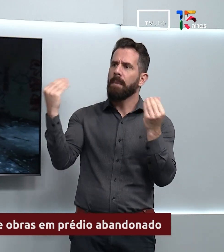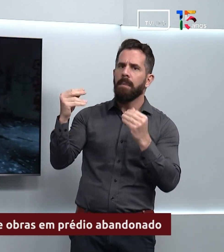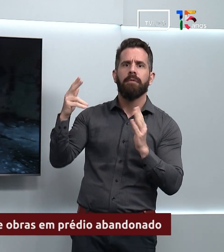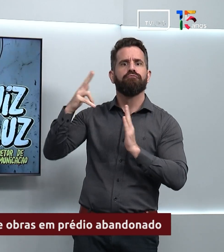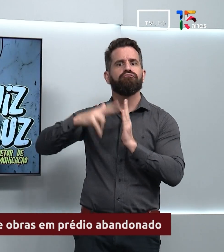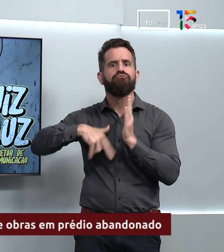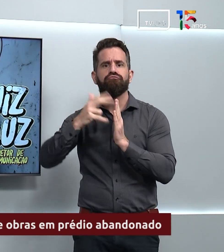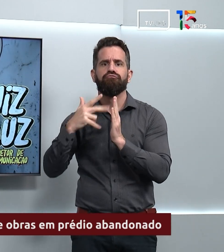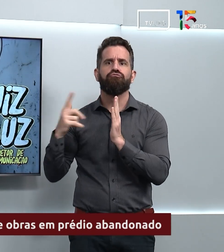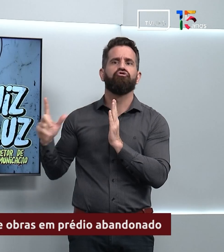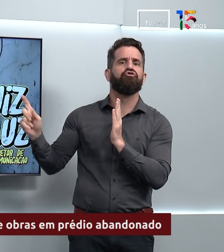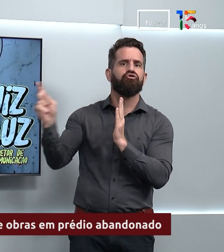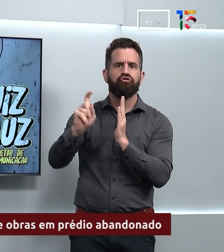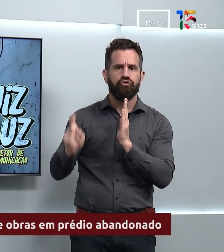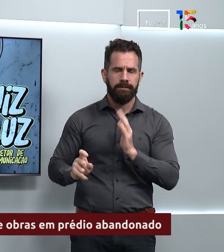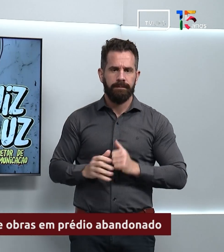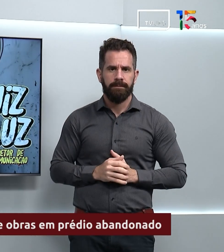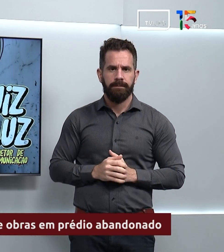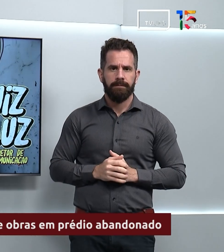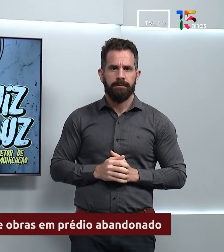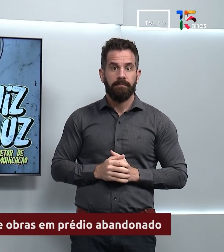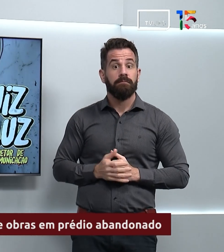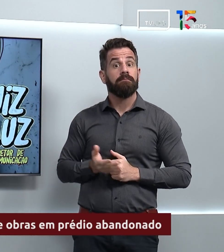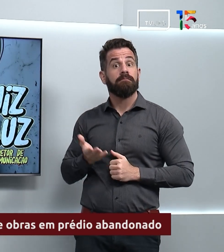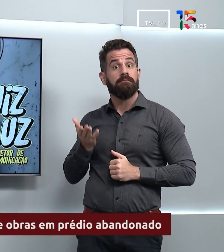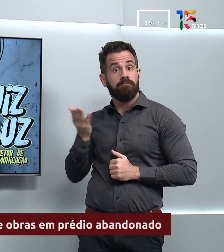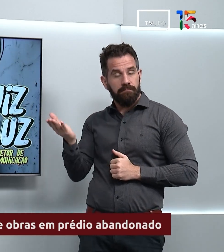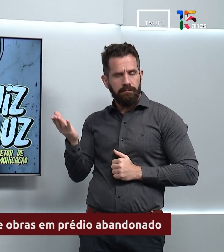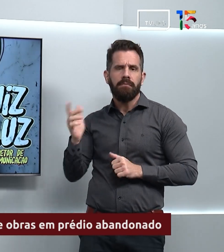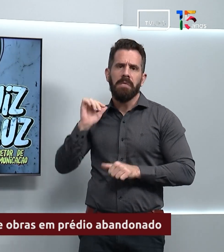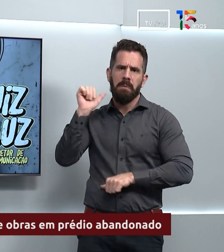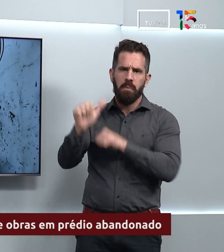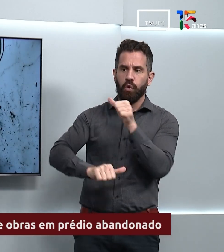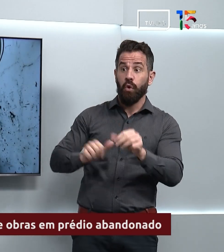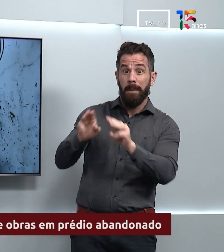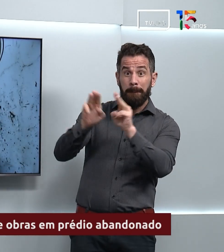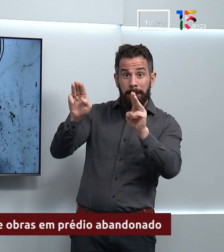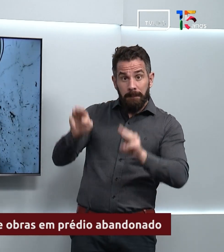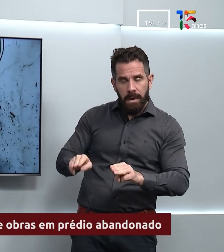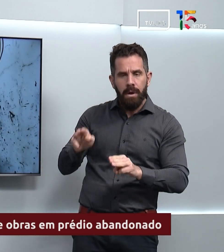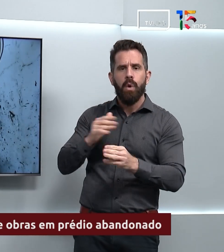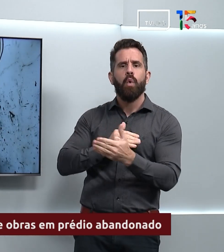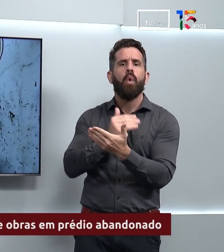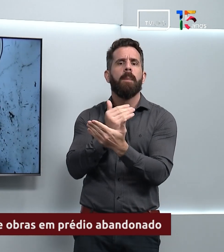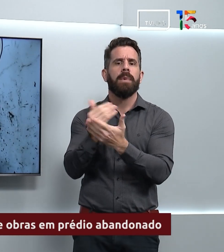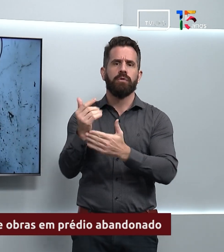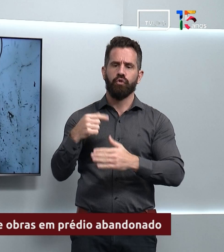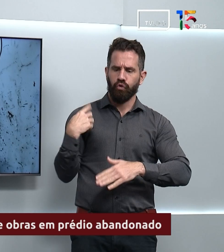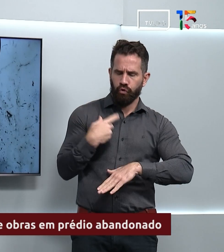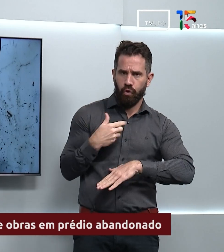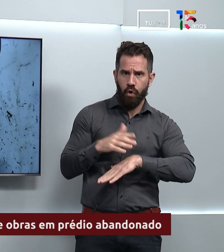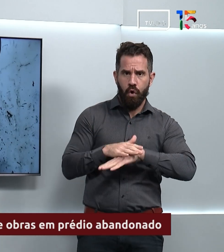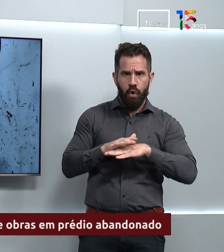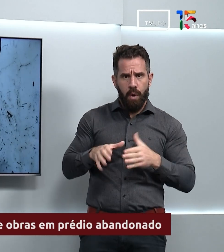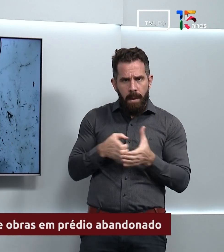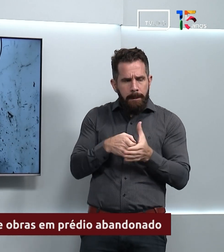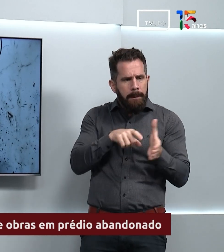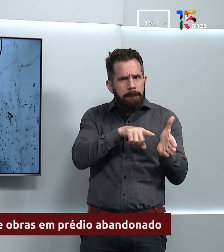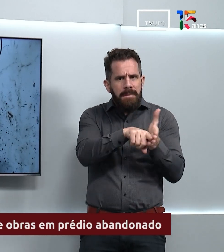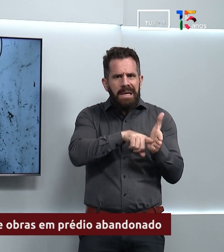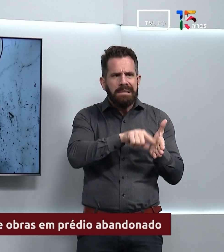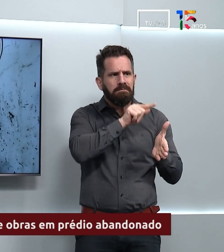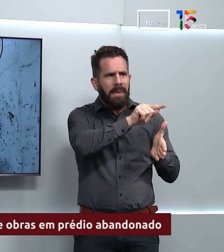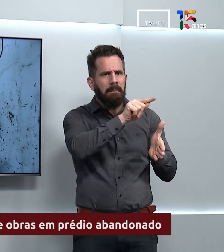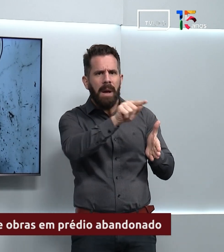capital. Bom, a concepção do MUDA, ela passa pela pesquisa que nós, do grupo, nós viemos desenvolvendo